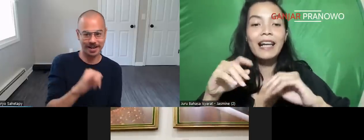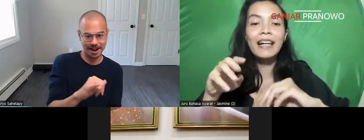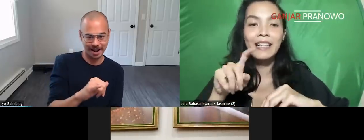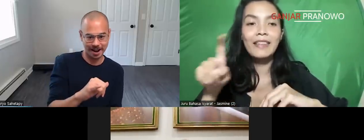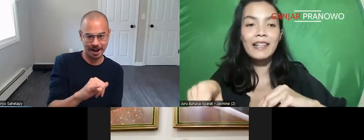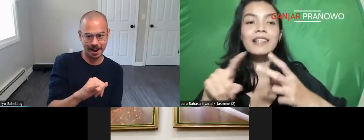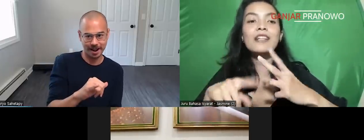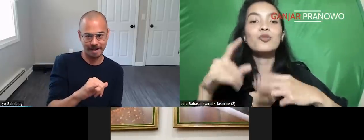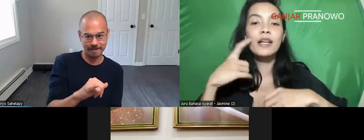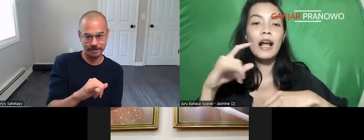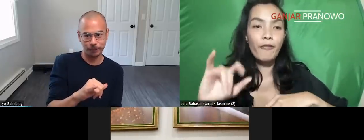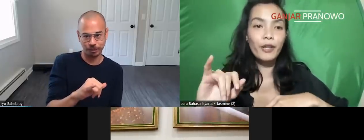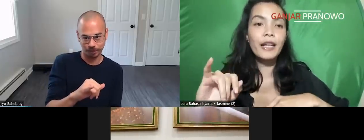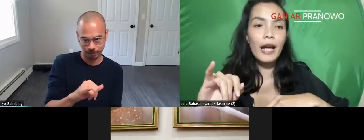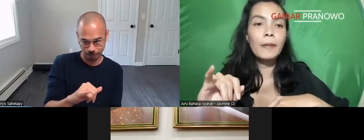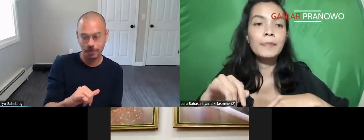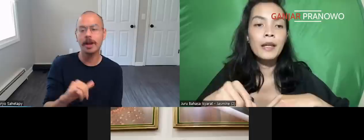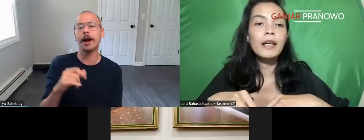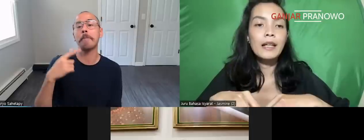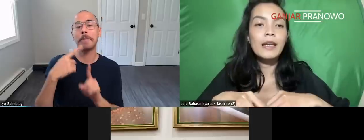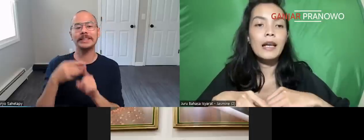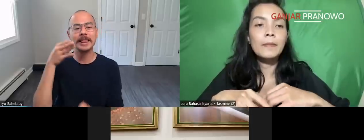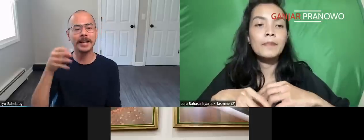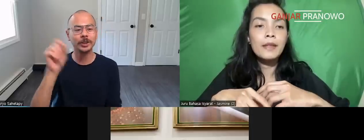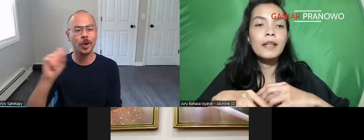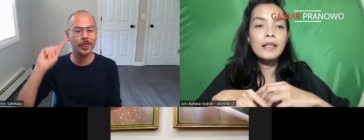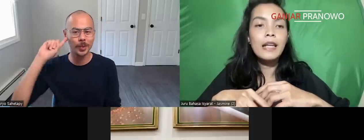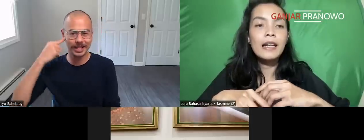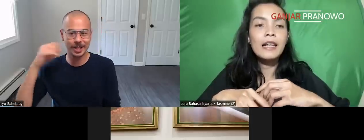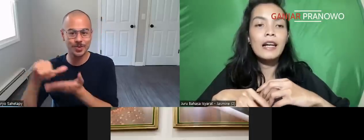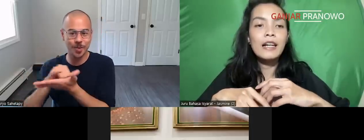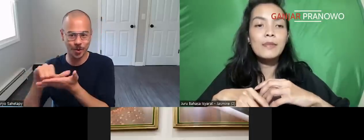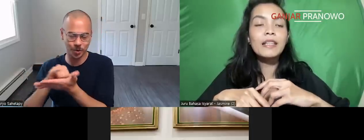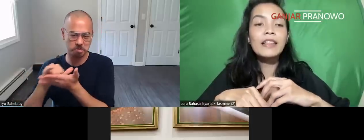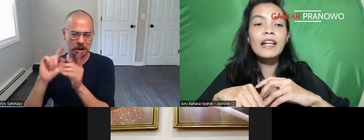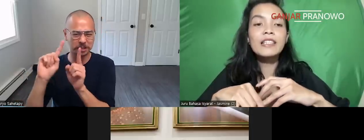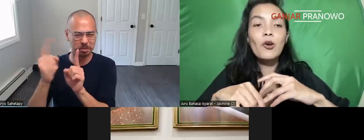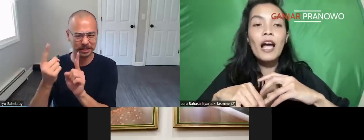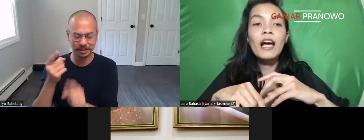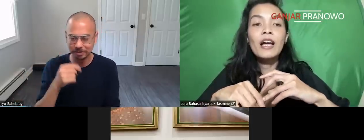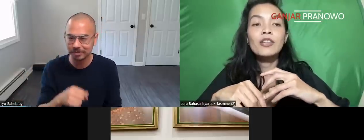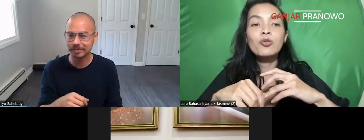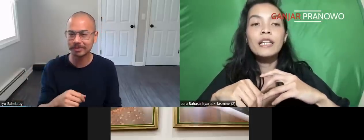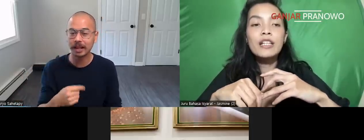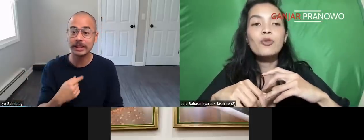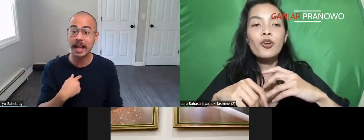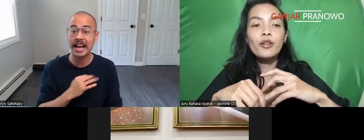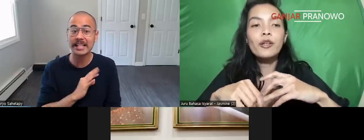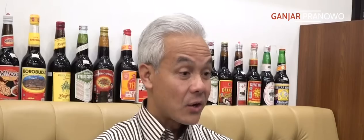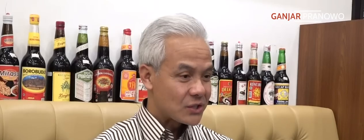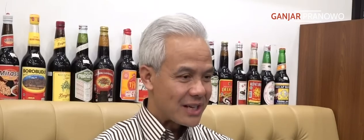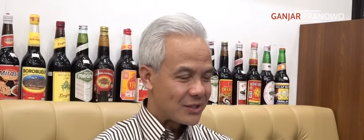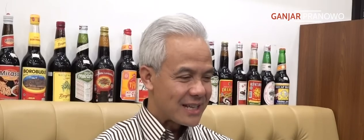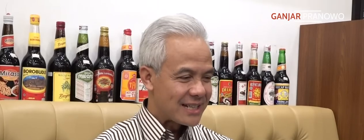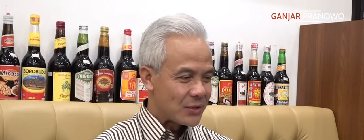I Texas dan juga di California California oke eh sempat datang ke sekolah tuli di New York